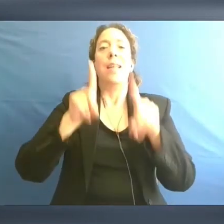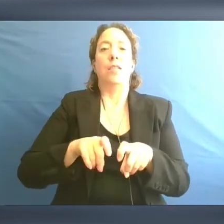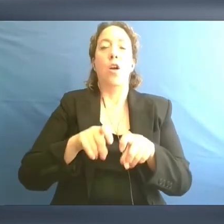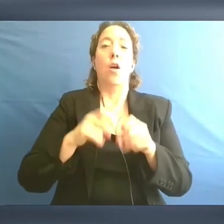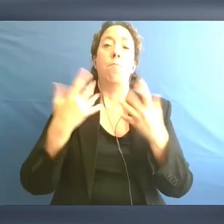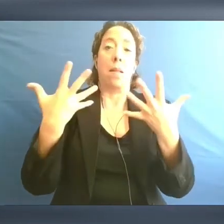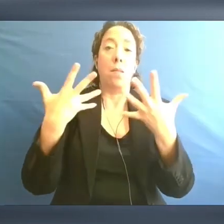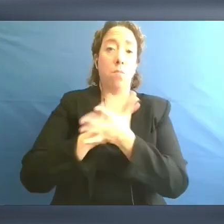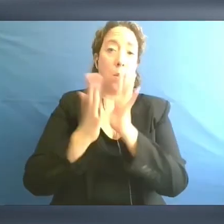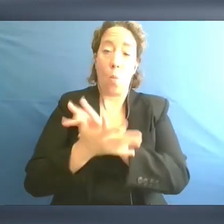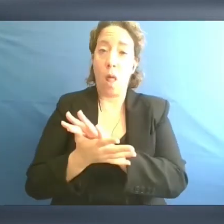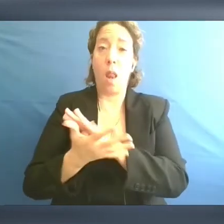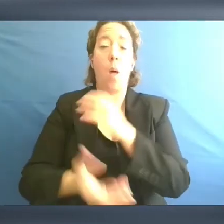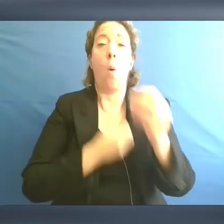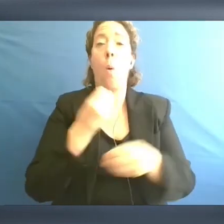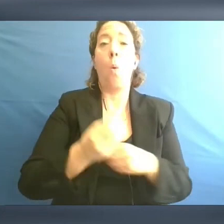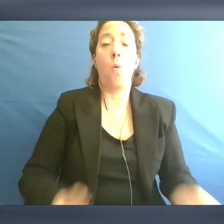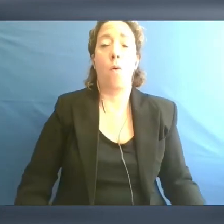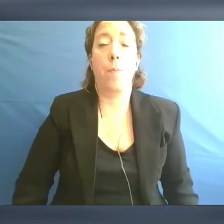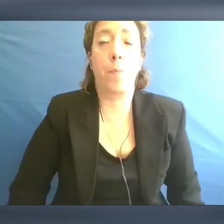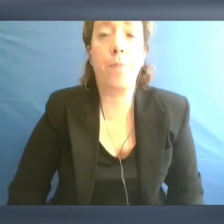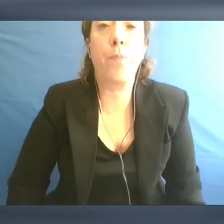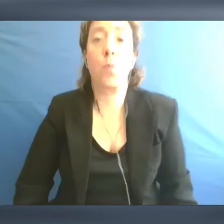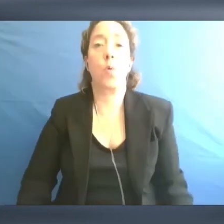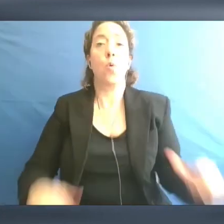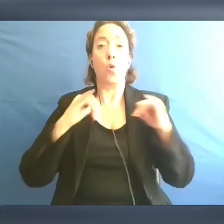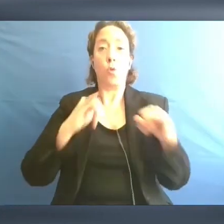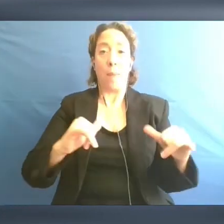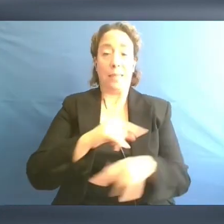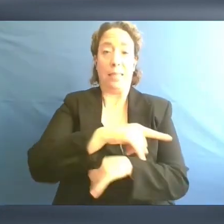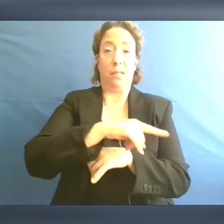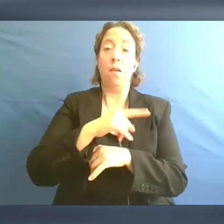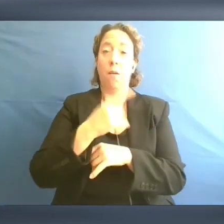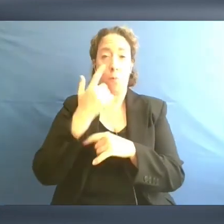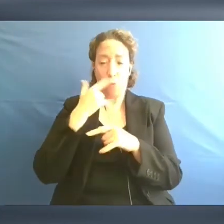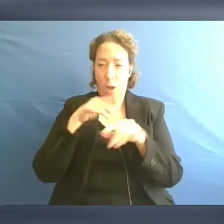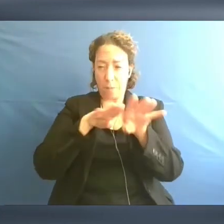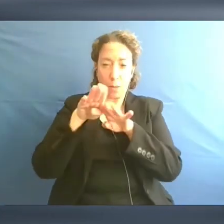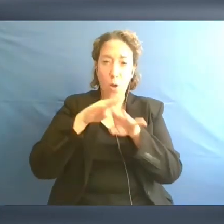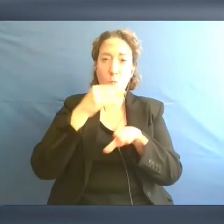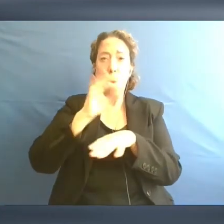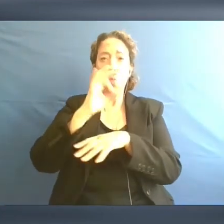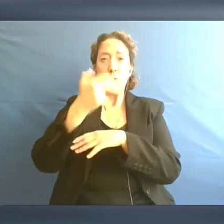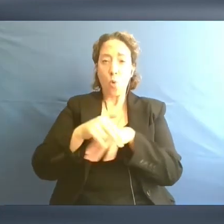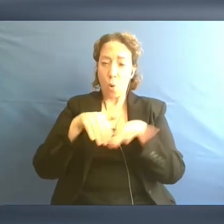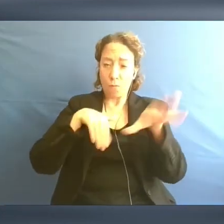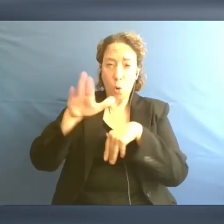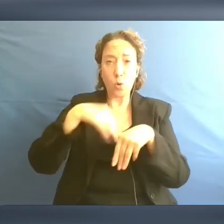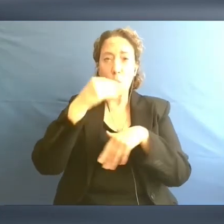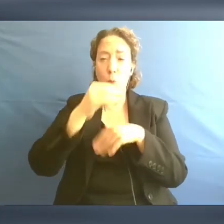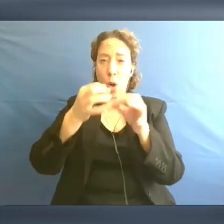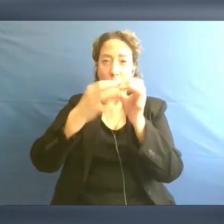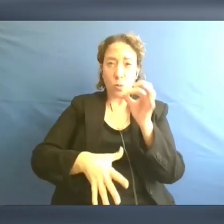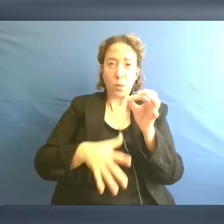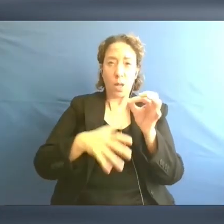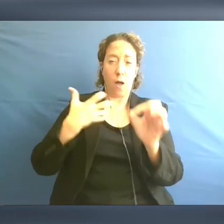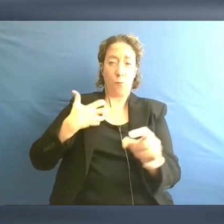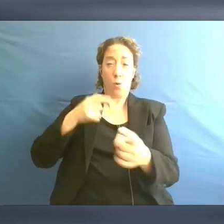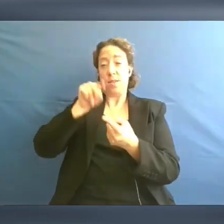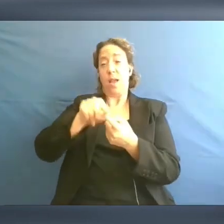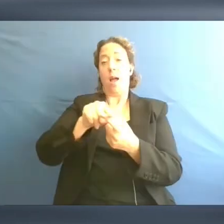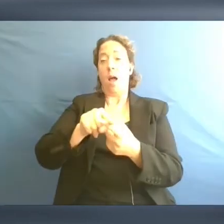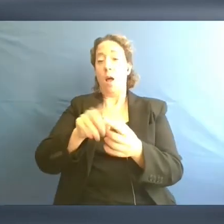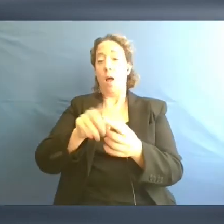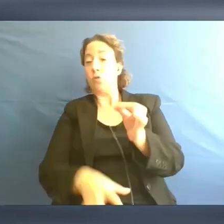manuels ou des auteurs d'outils de test automatiques, de vérifier que la méthode fonctionne, que la méthode fournit bien les résultats attendus pour le jeu de test